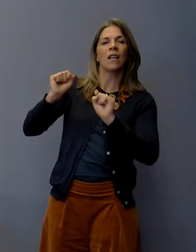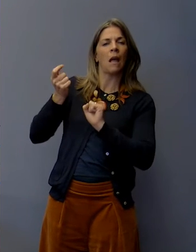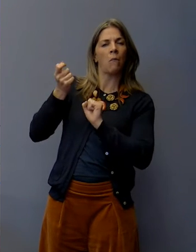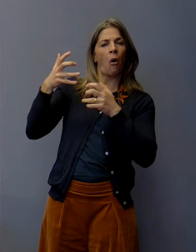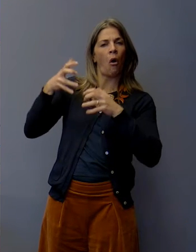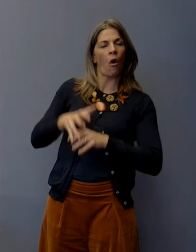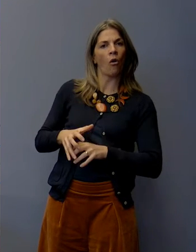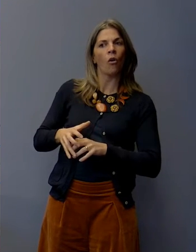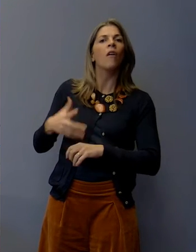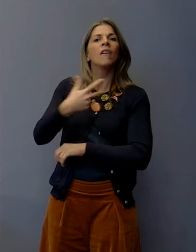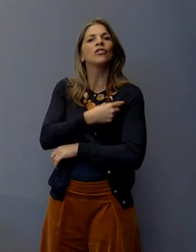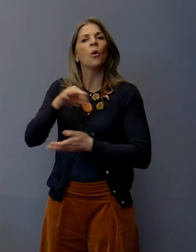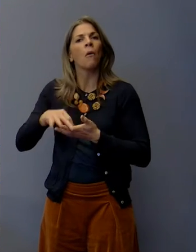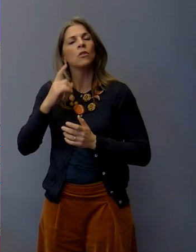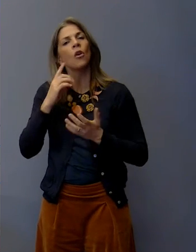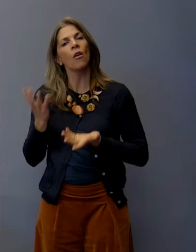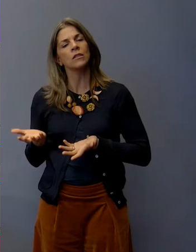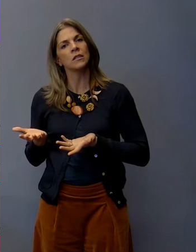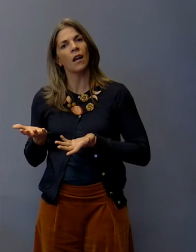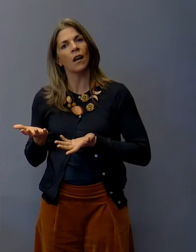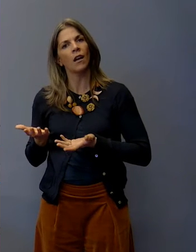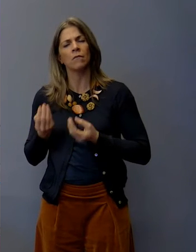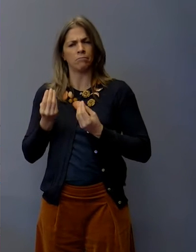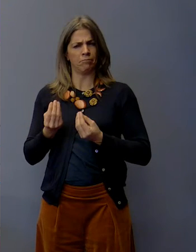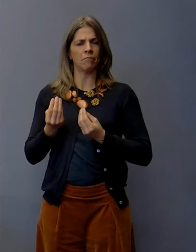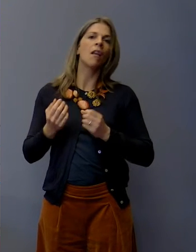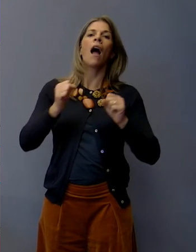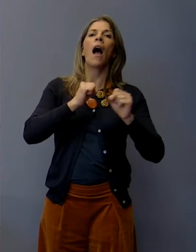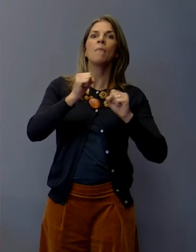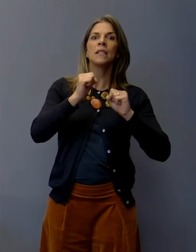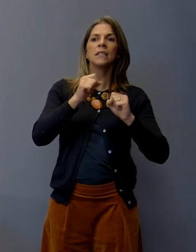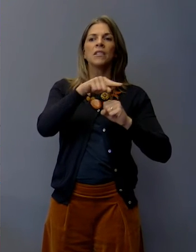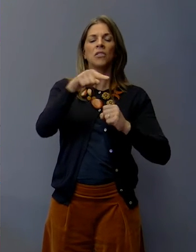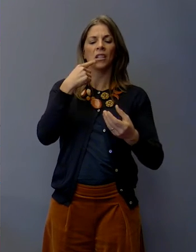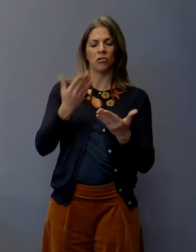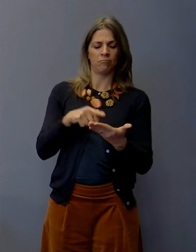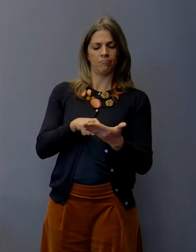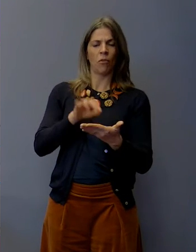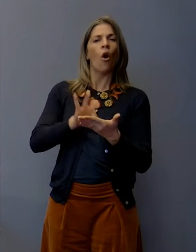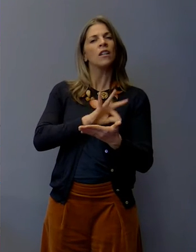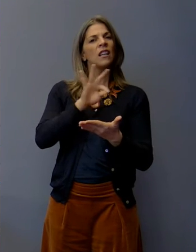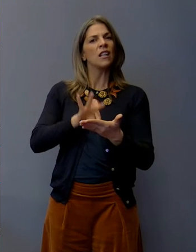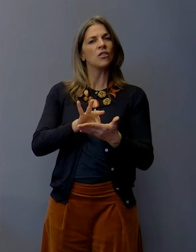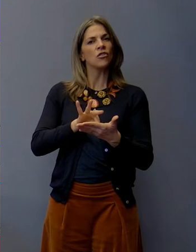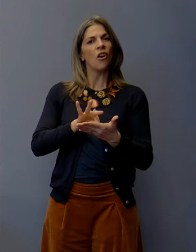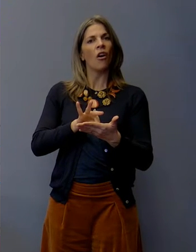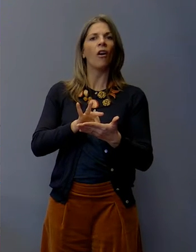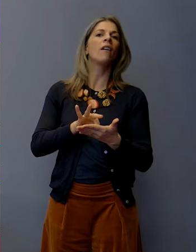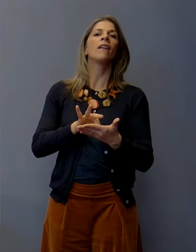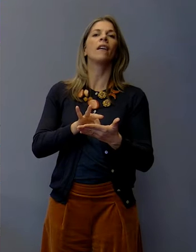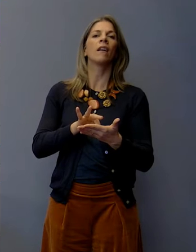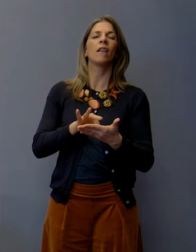allora perché l'amministrazione comunale ha ritenuto inammissibile la richiesta di mettere a disposizione della regione dell'asl di